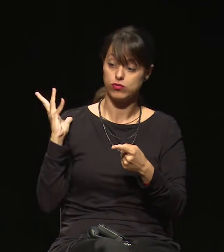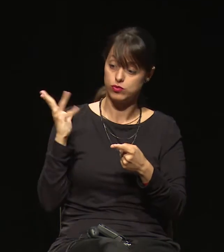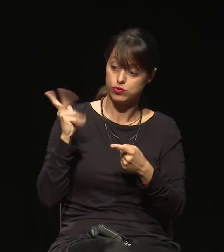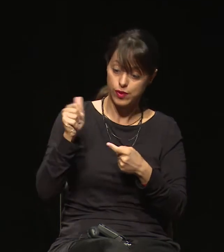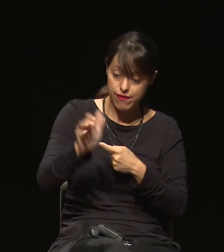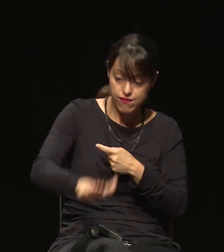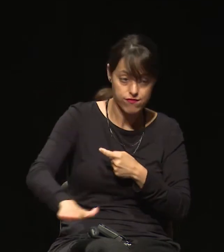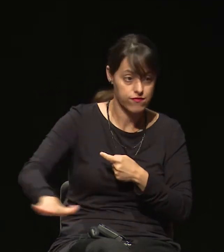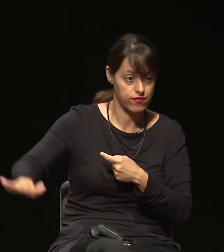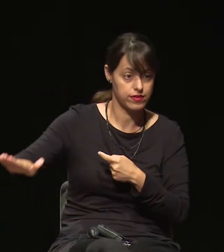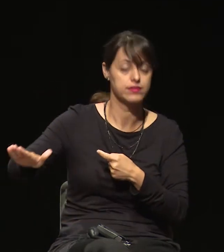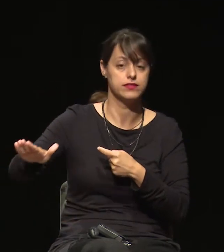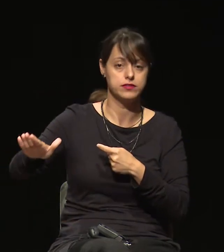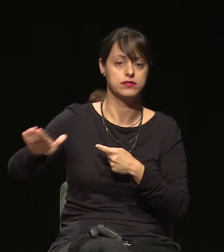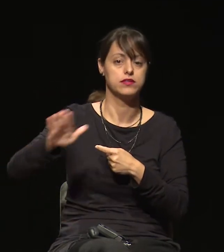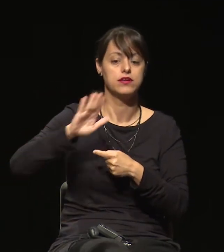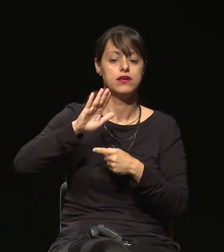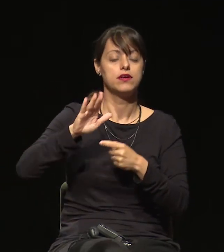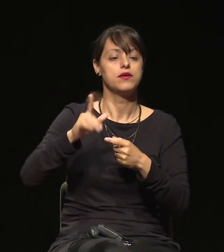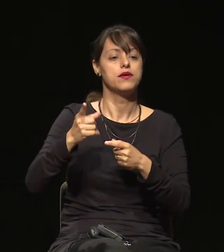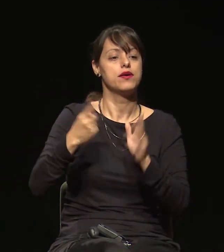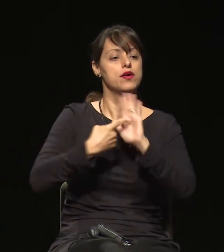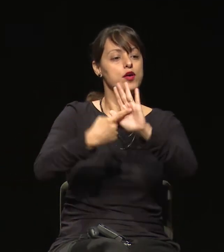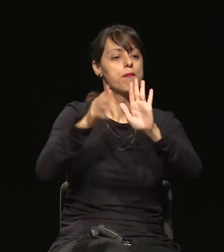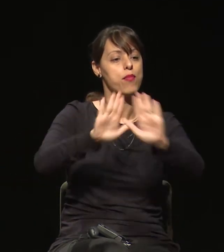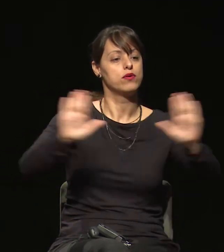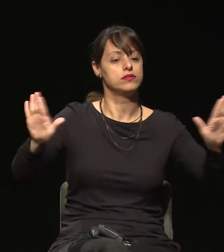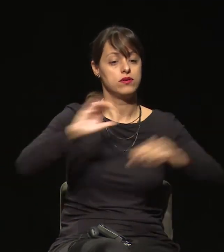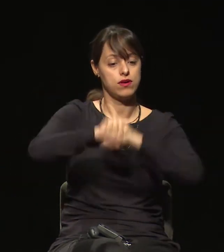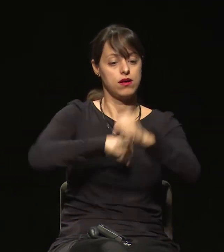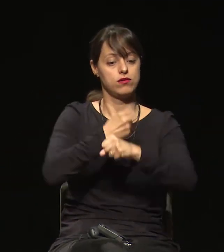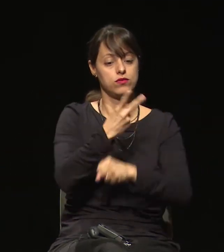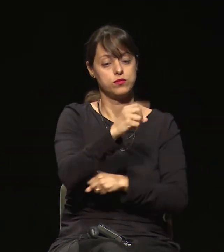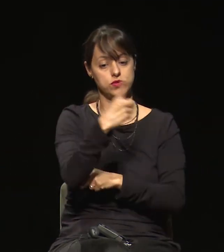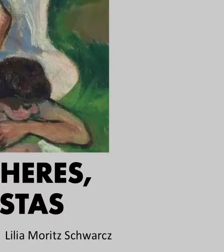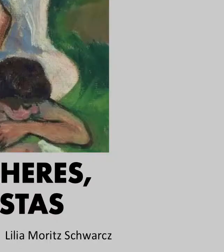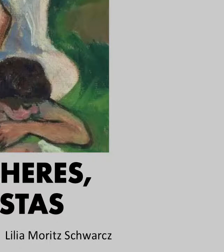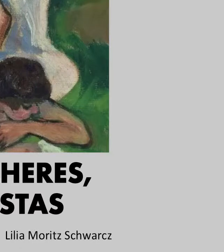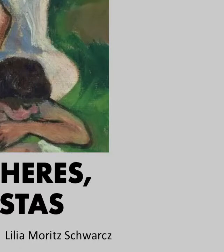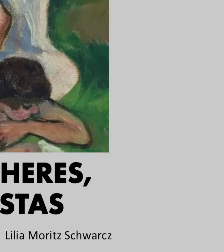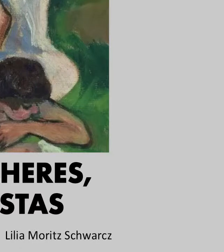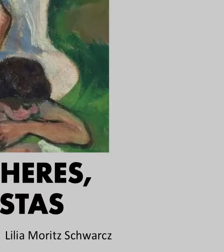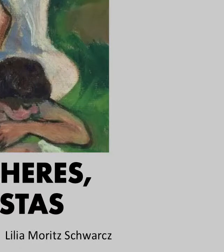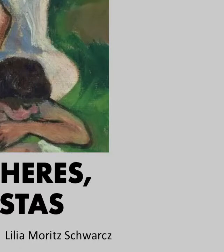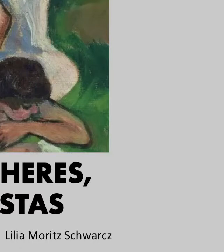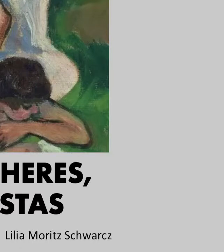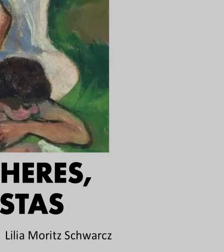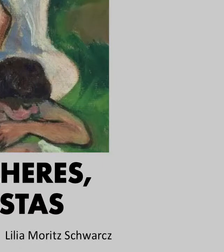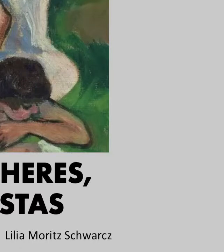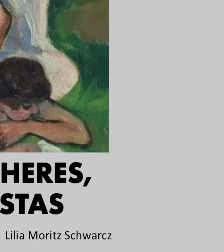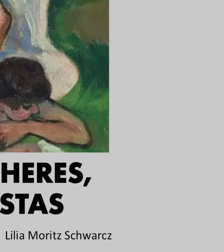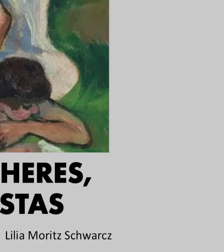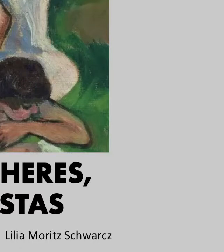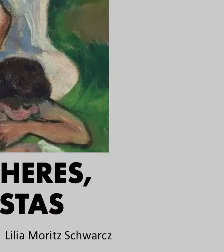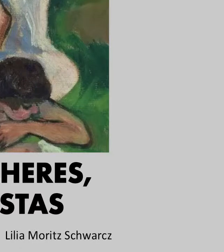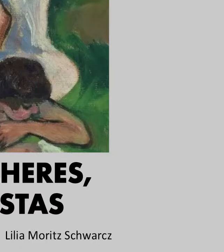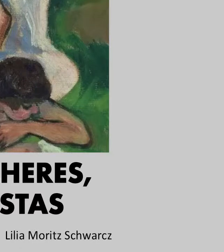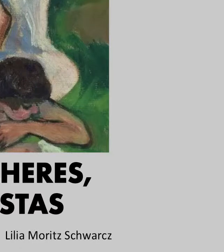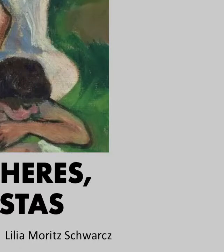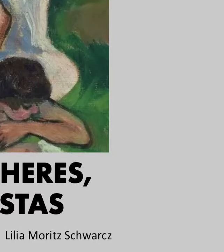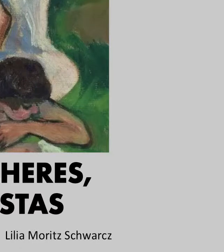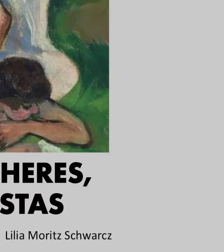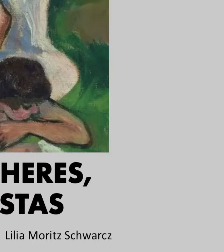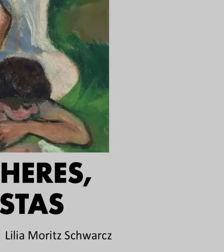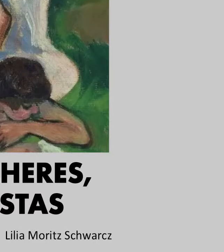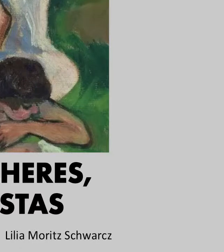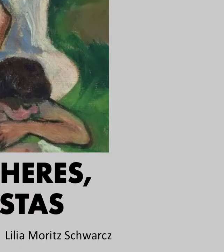exposição ocorreu em 2016, 2 sobre histórias da sexualidade. A exposição se encontra aberta e eu